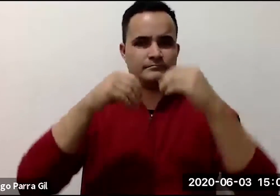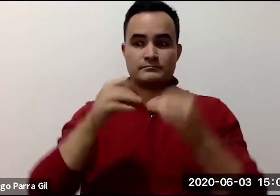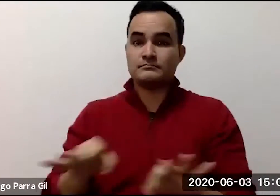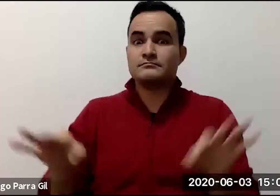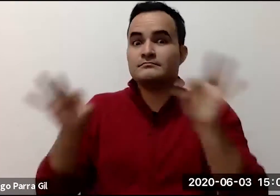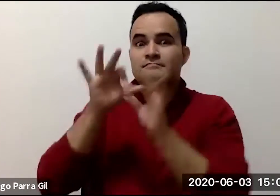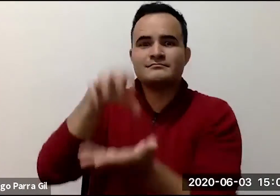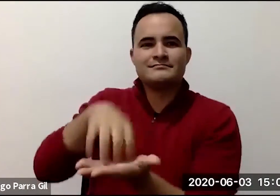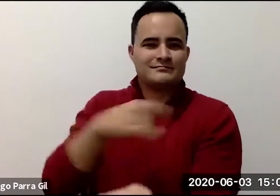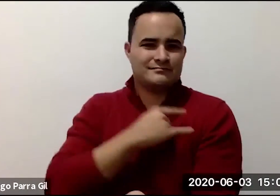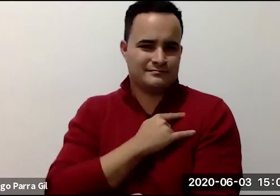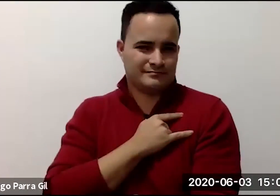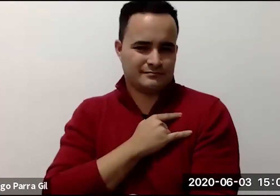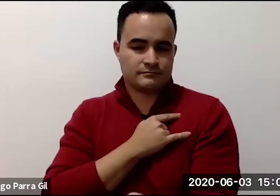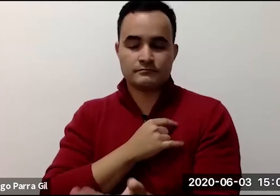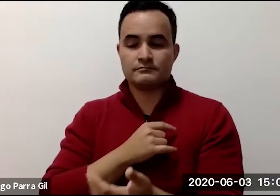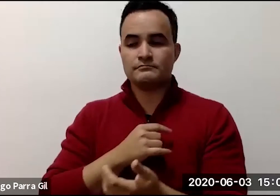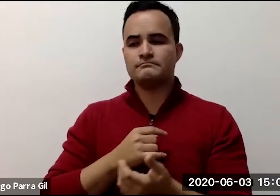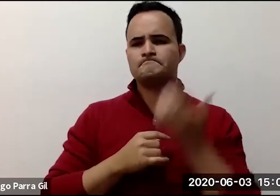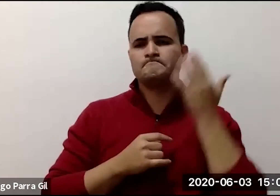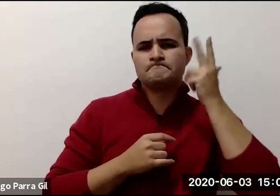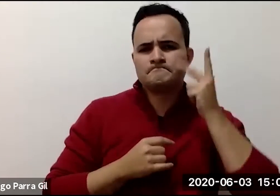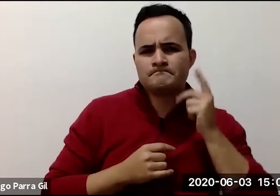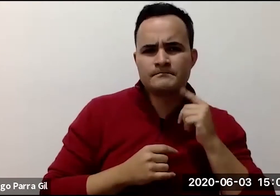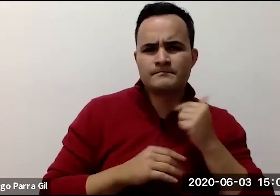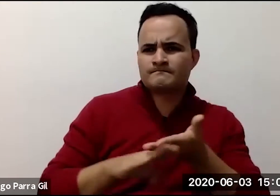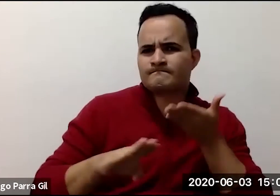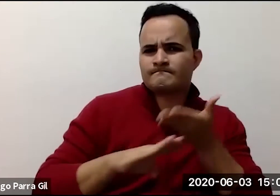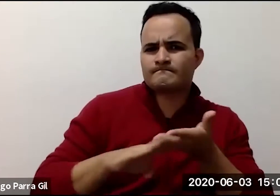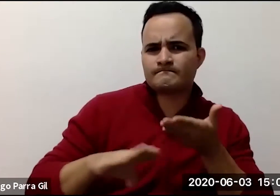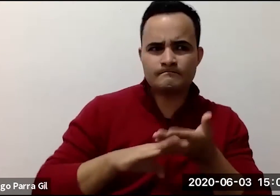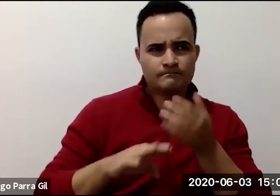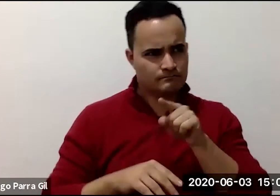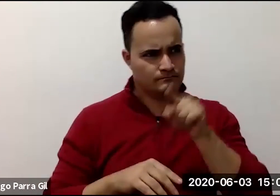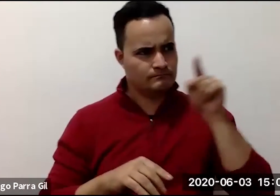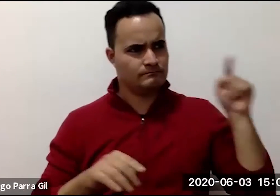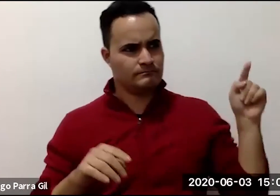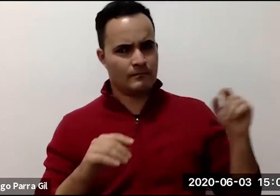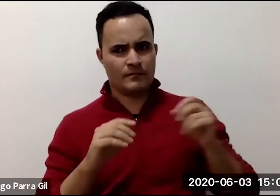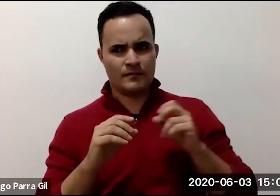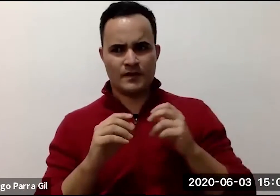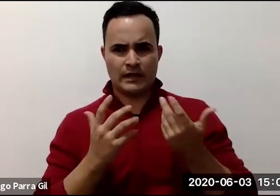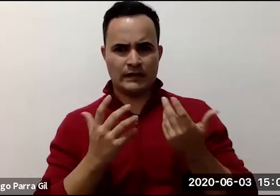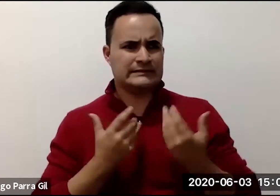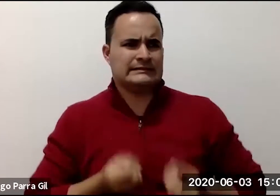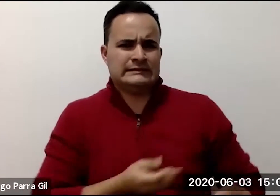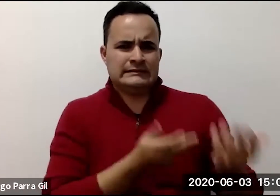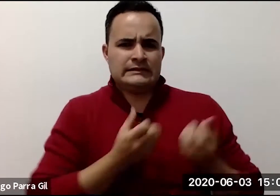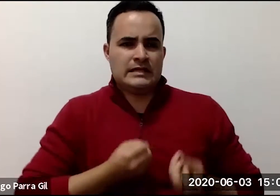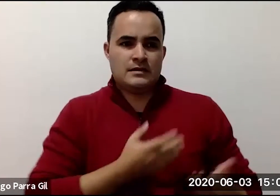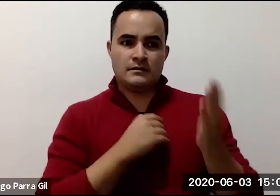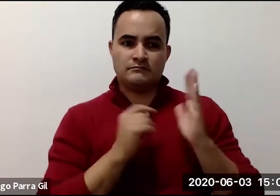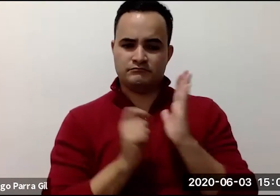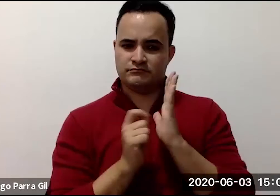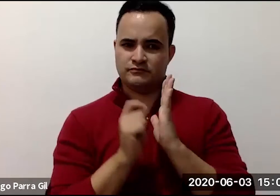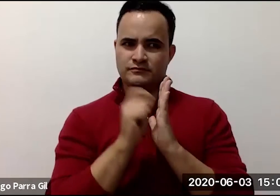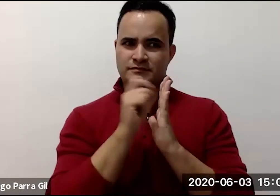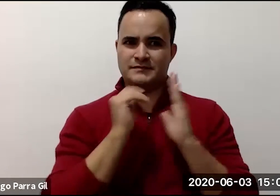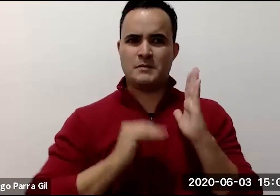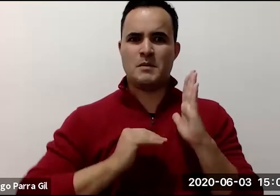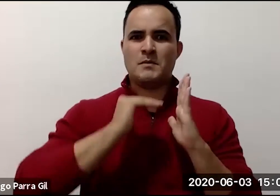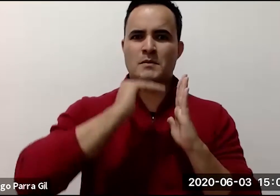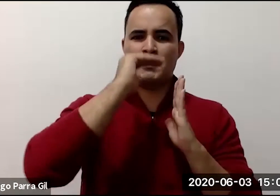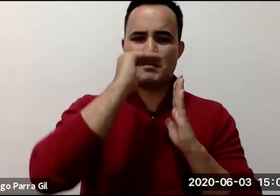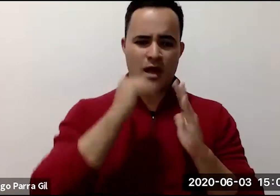la exigencia cotidiana es la acumulación de los puntos éxitos que pueden redimirse en productos,